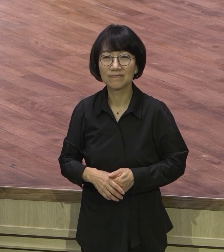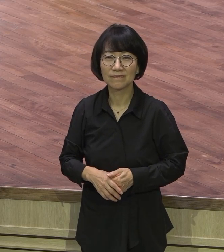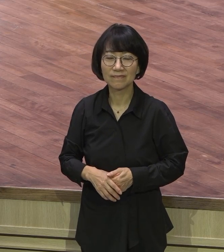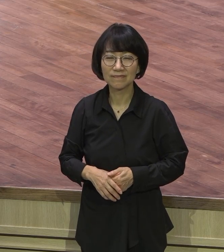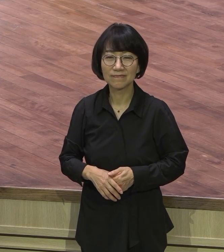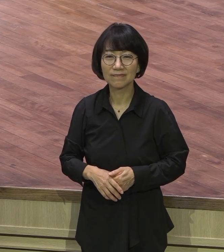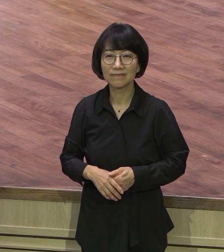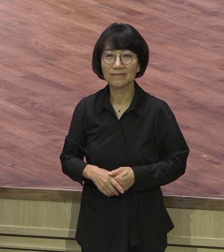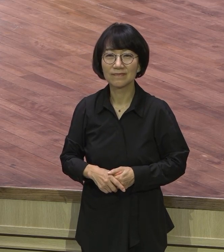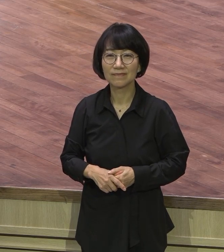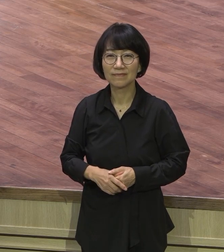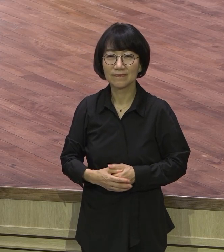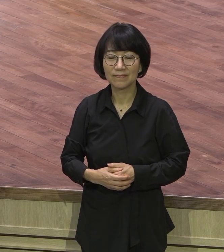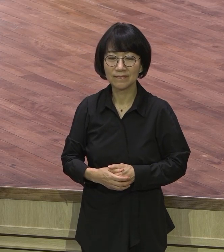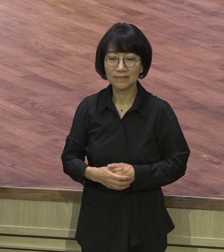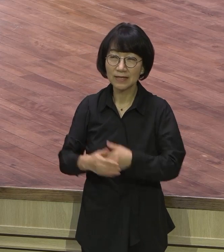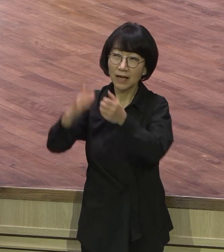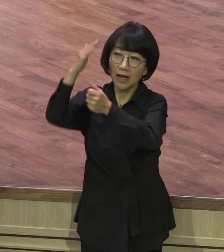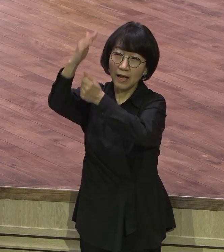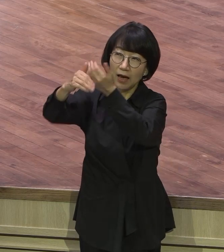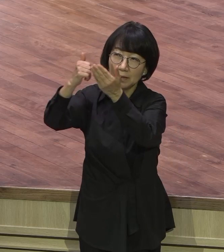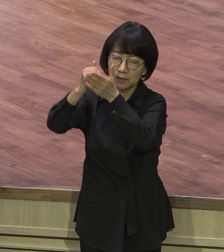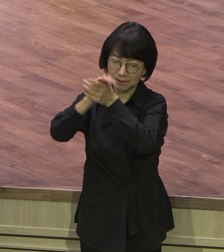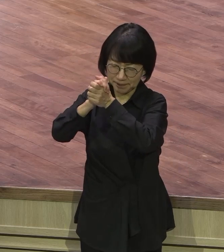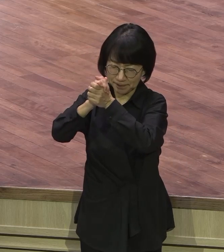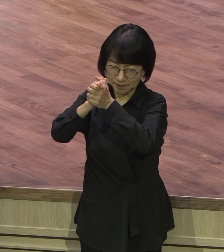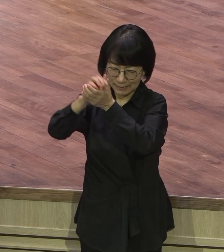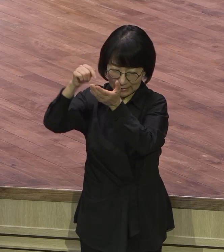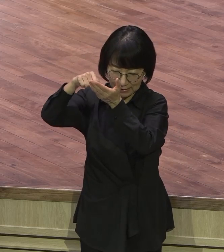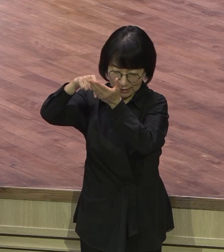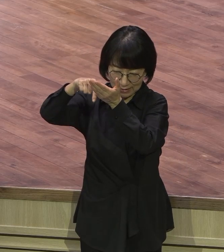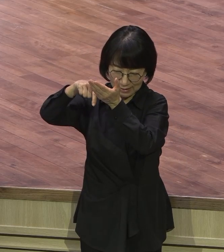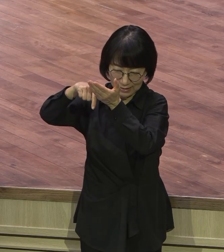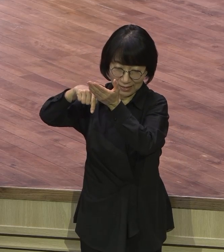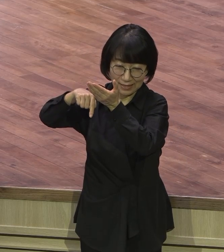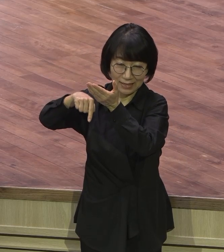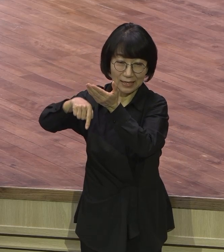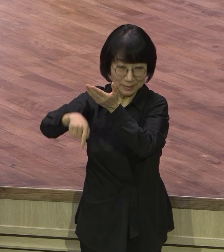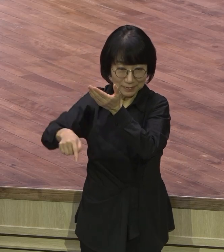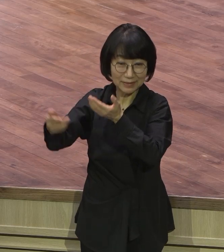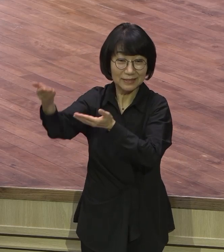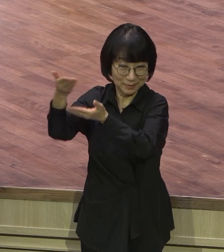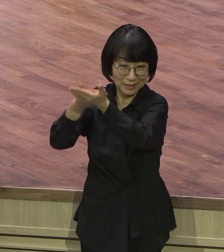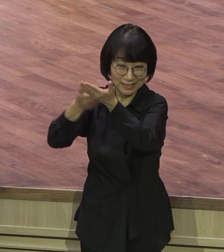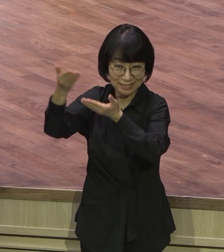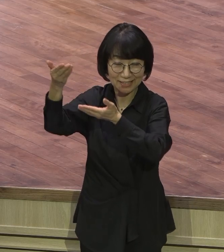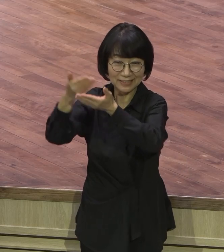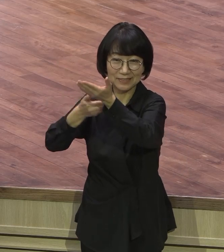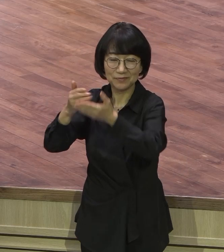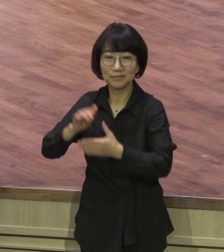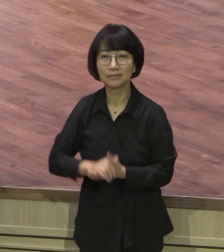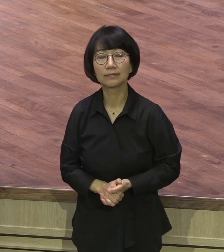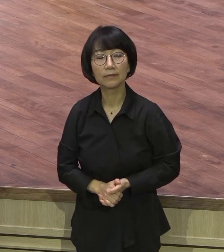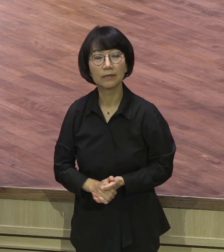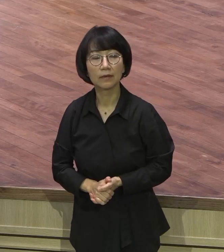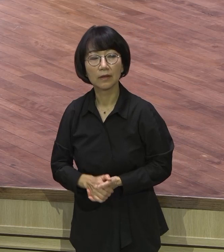깊은 교제 사실 친구 친한 친구하고는요